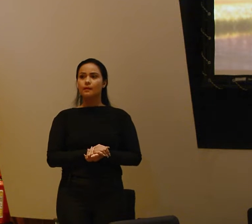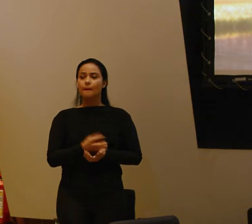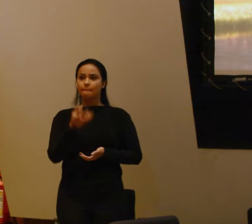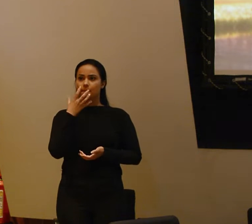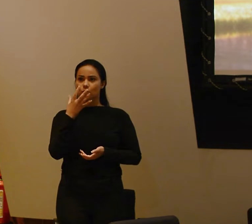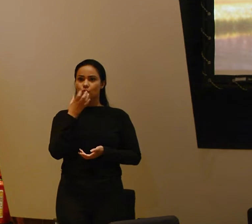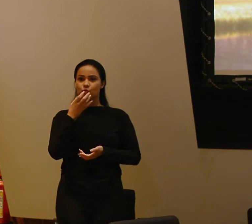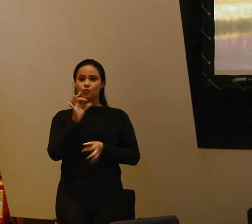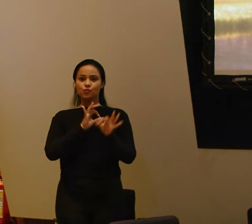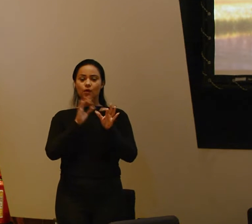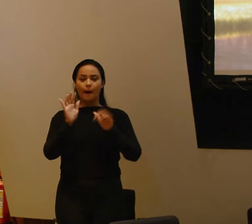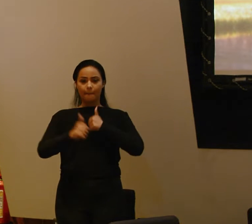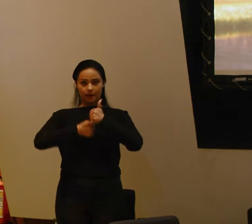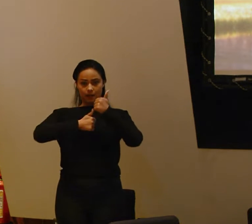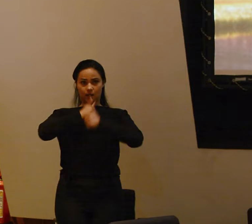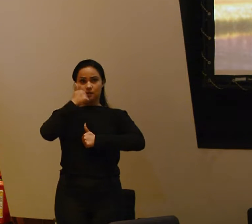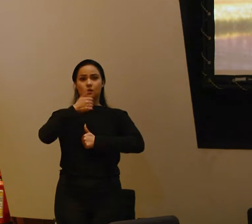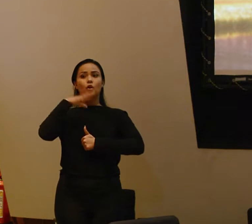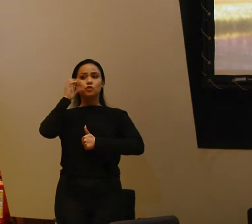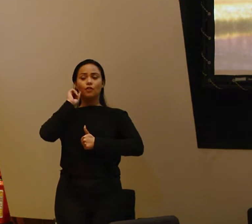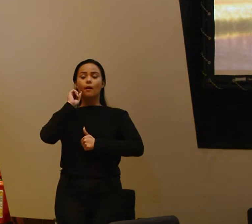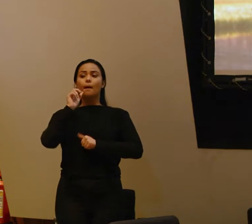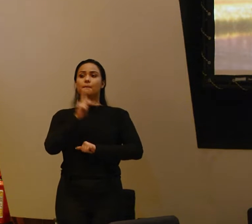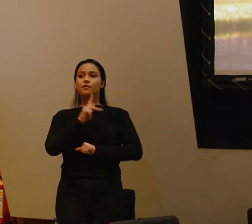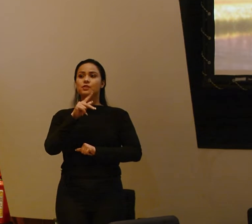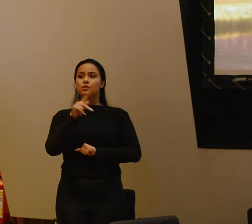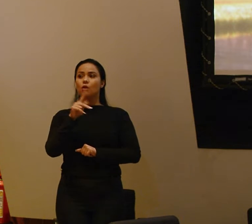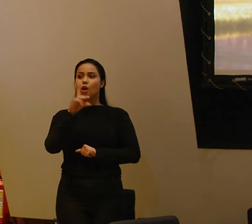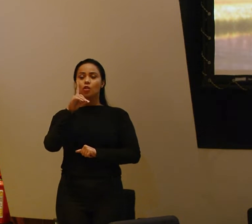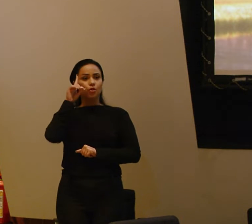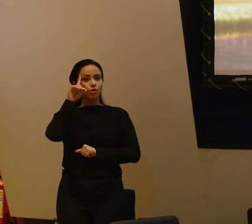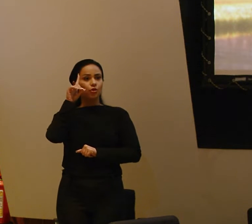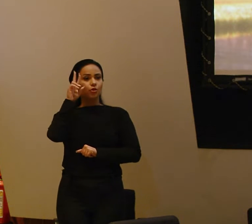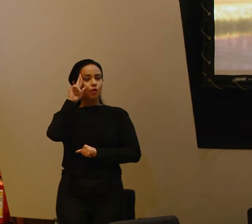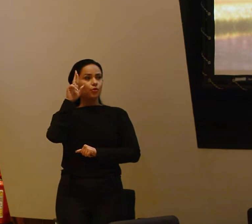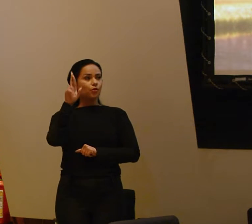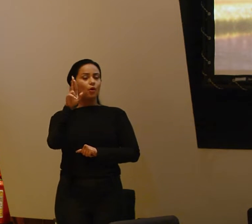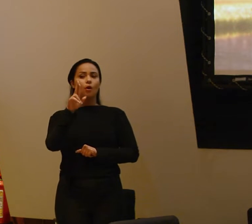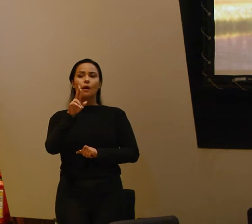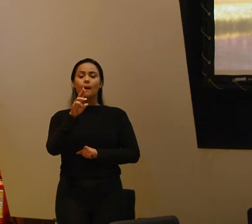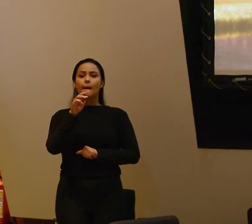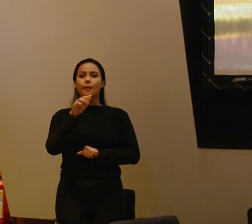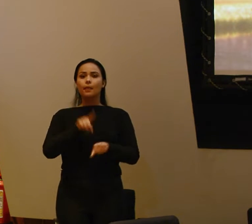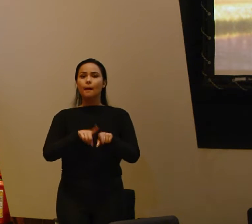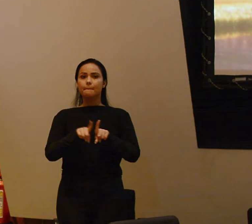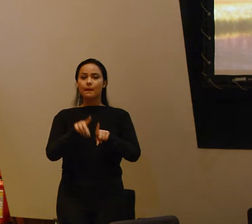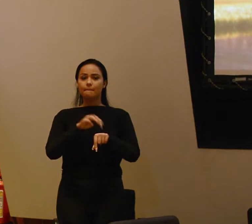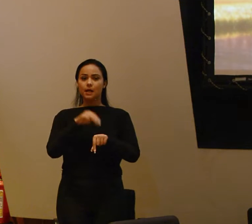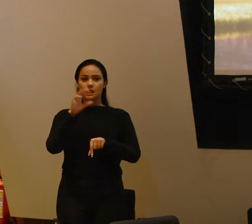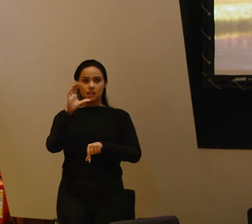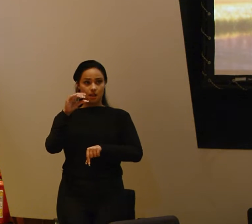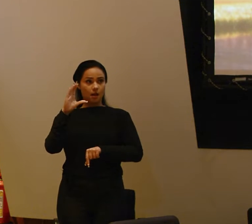música em reabilitação auditiva, com a professora doutora Paula Said, ela que é doutora e mestre em